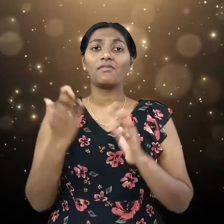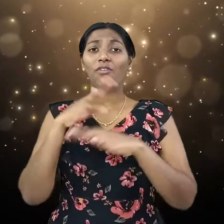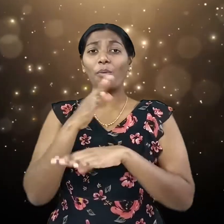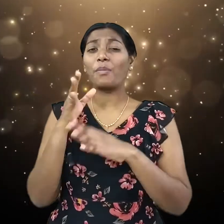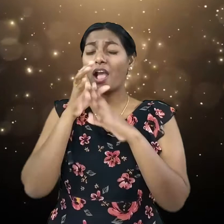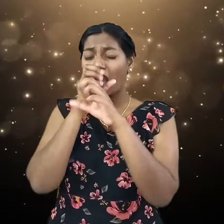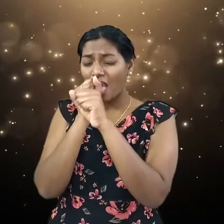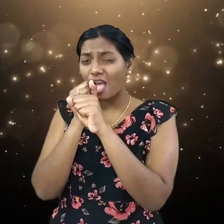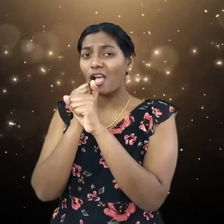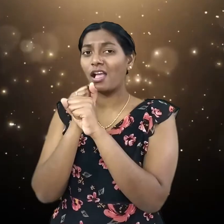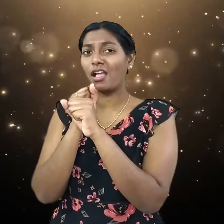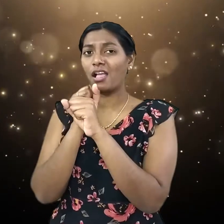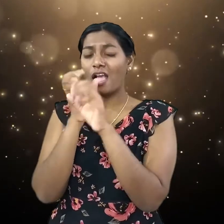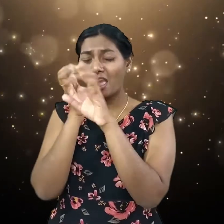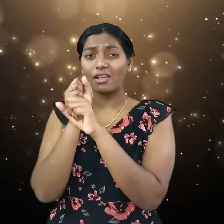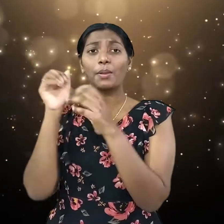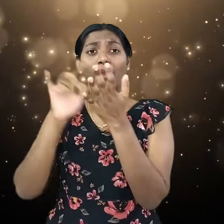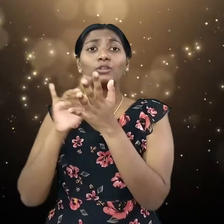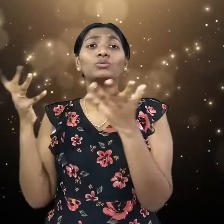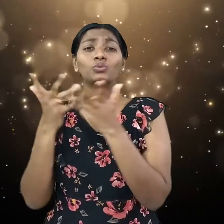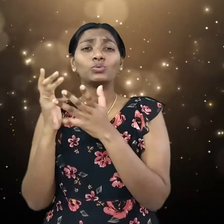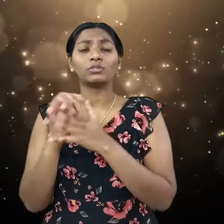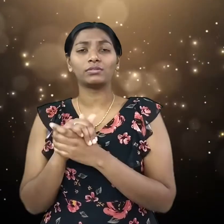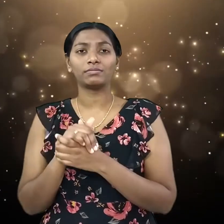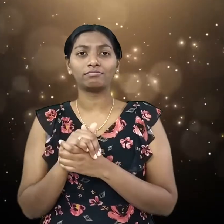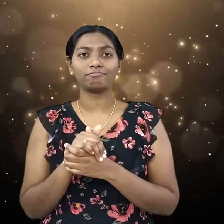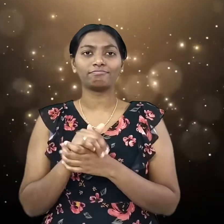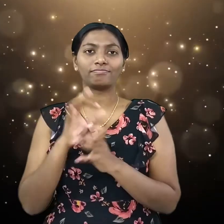हालेलुया। ये चीजें किसमें छुपी हैं?